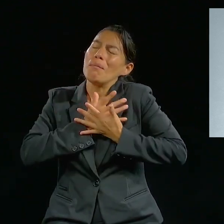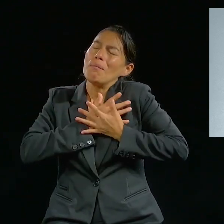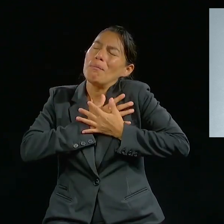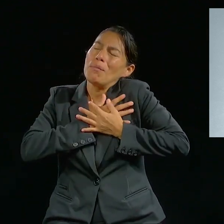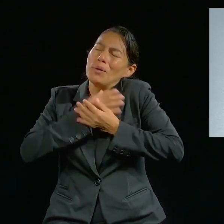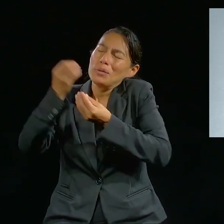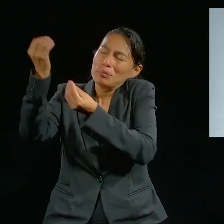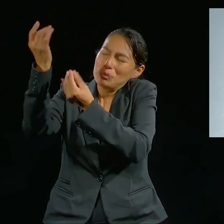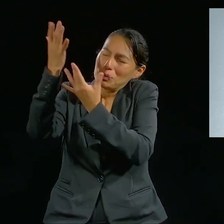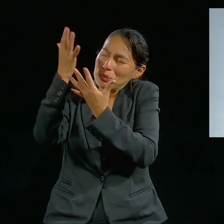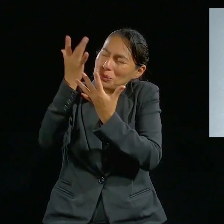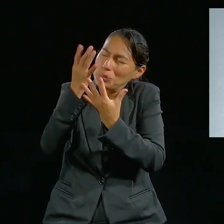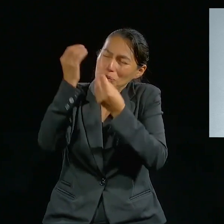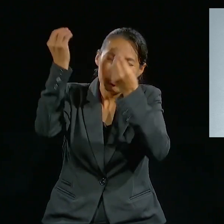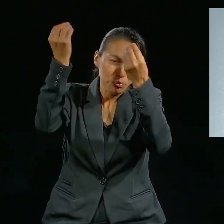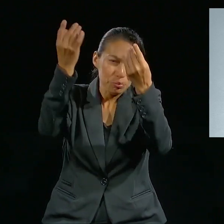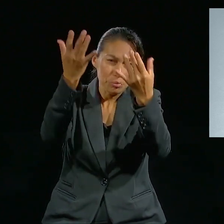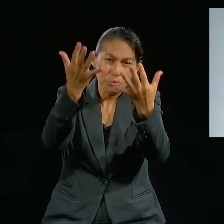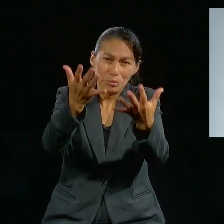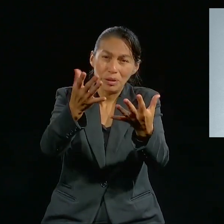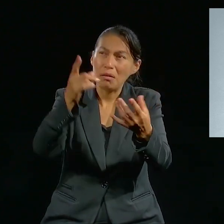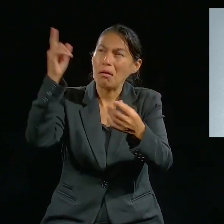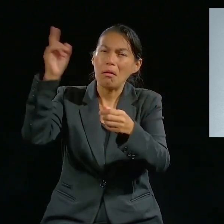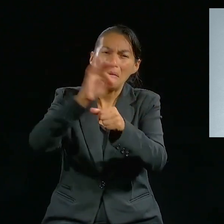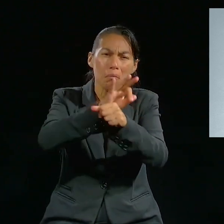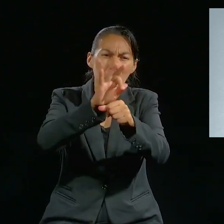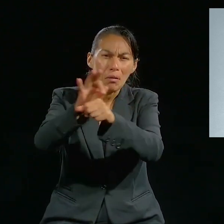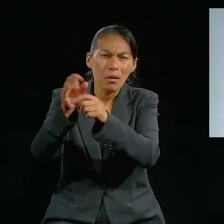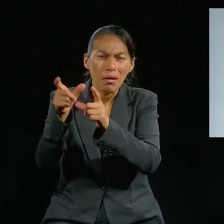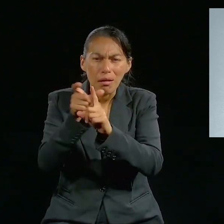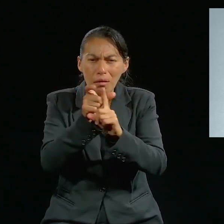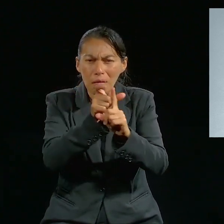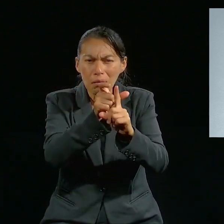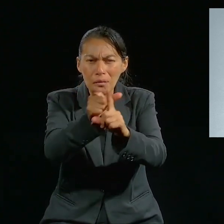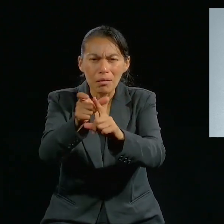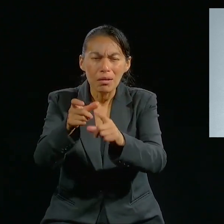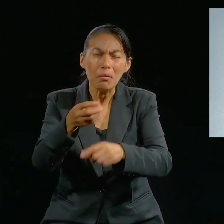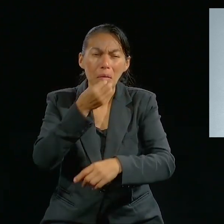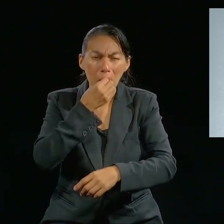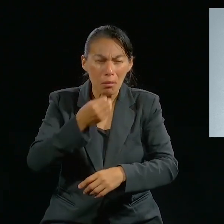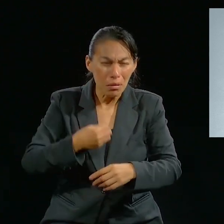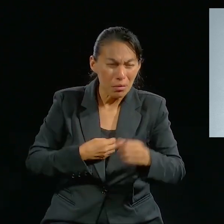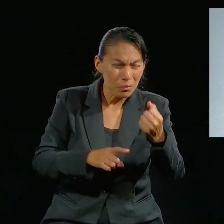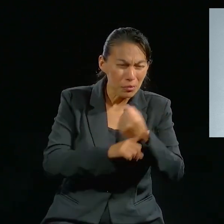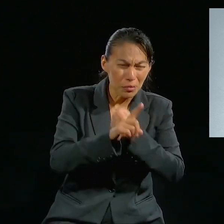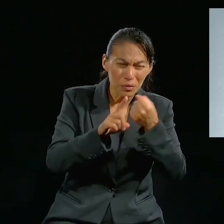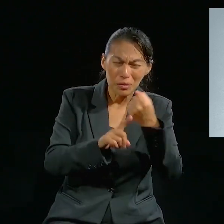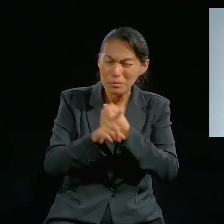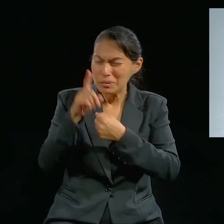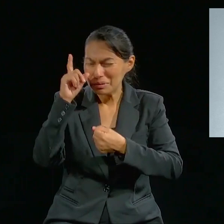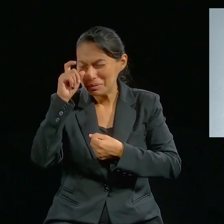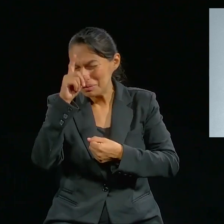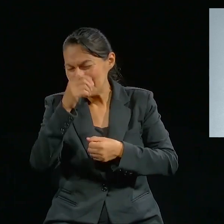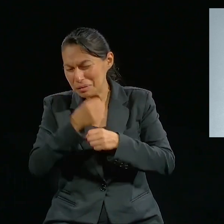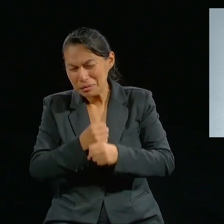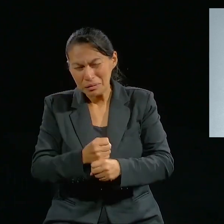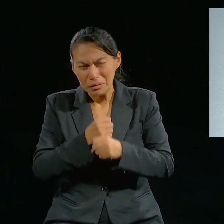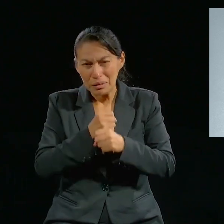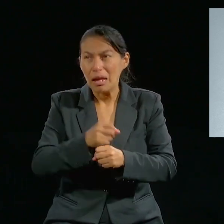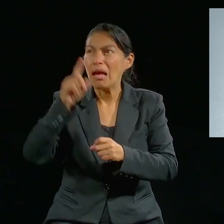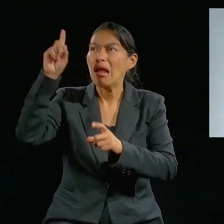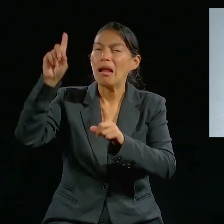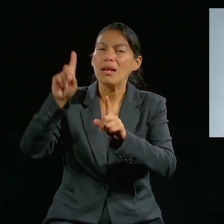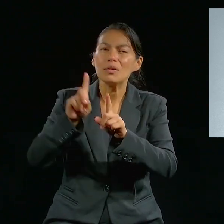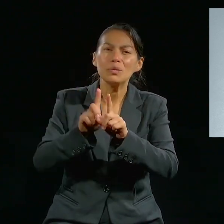vez tras vez en ti. No te dejará ni te desamparará. Aún en medio de la oscuridad, Él estará